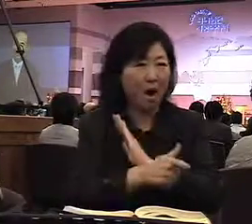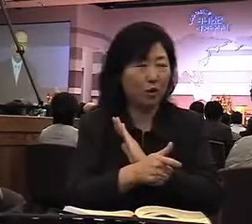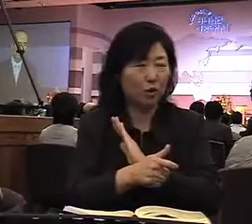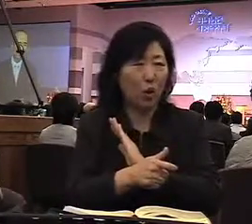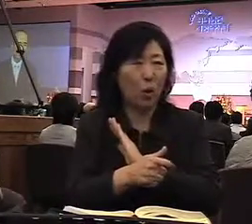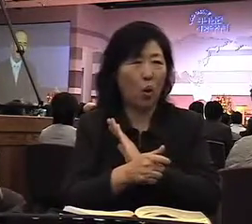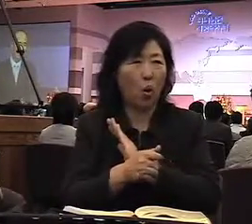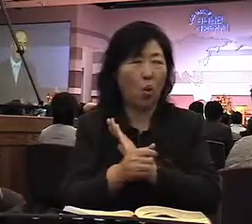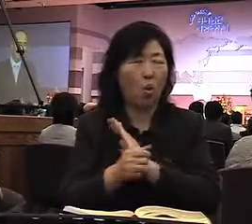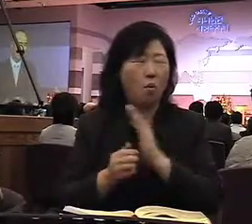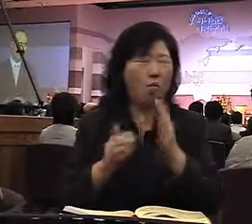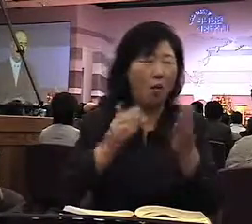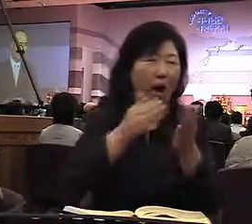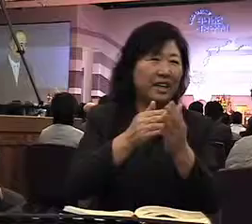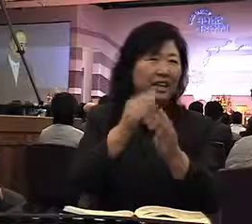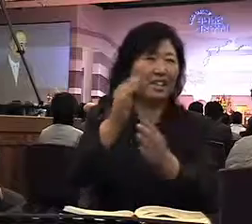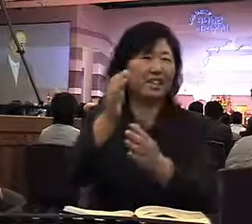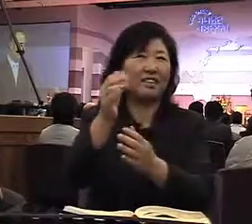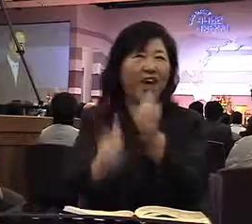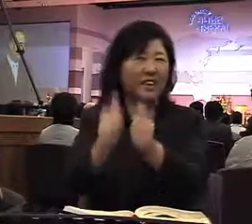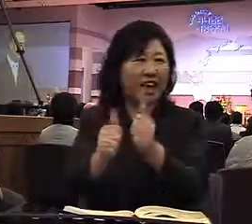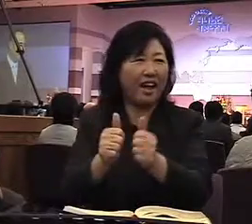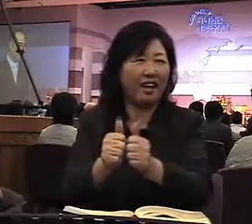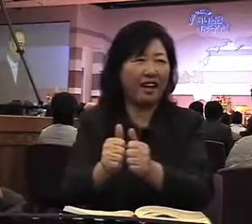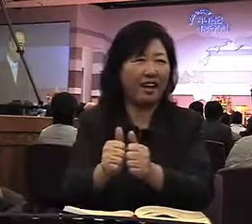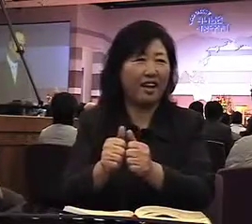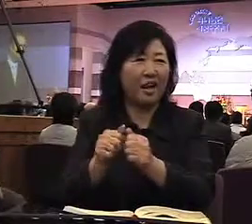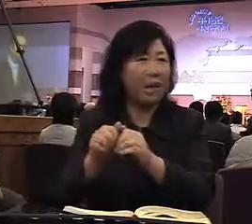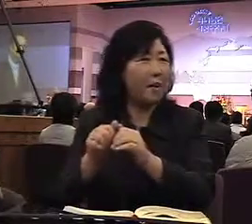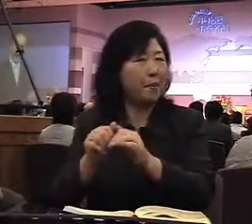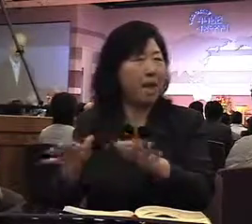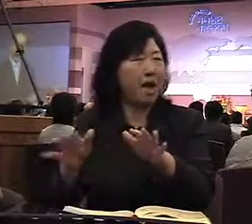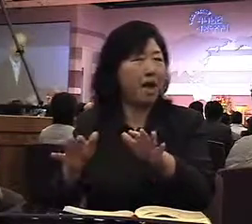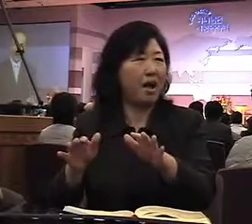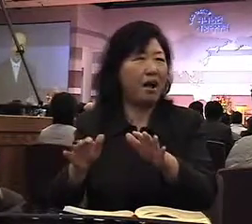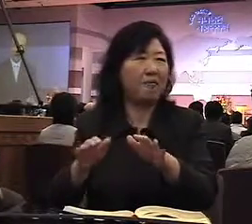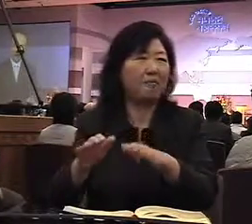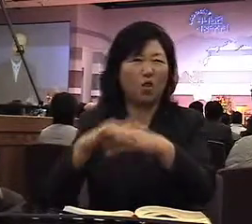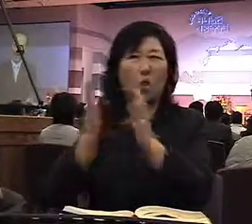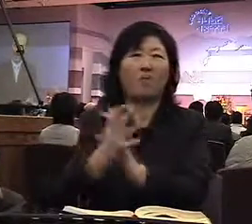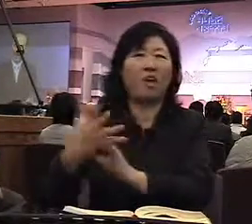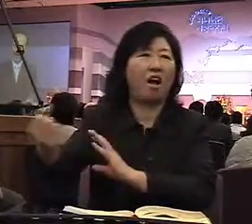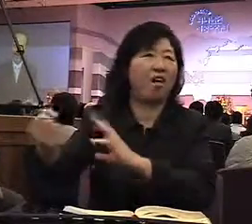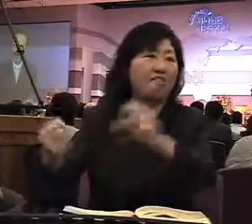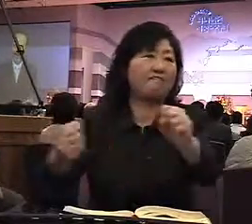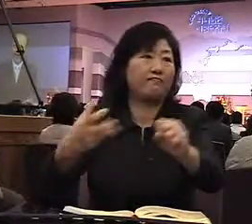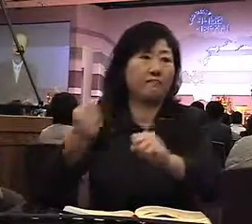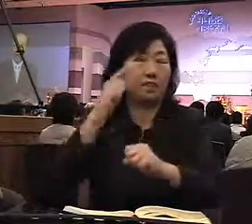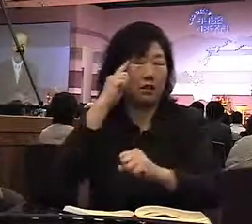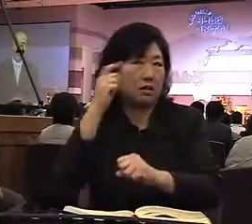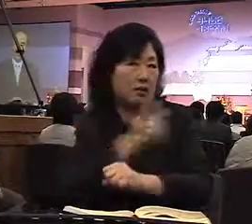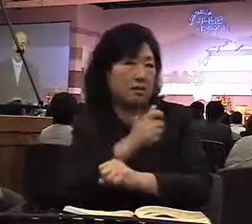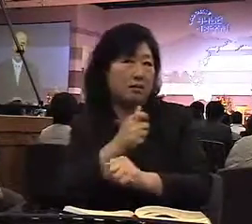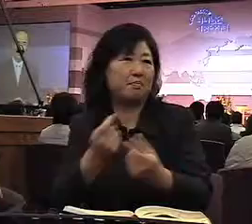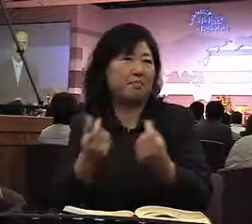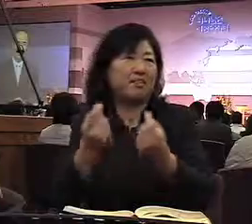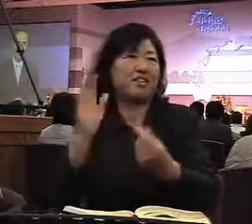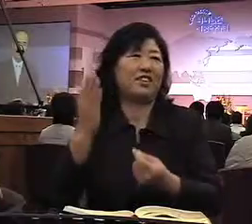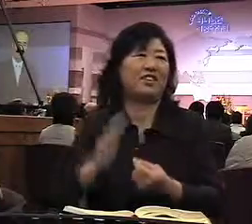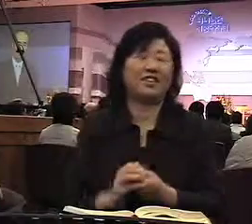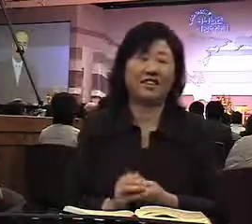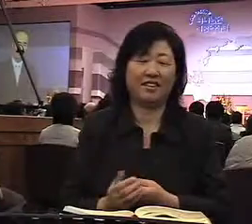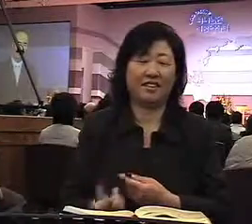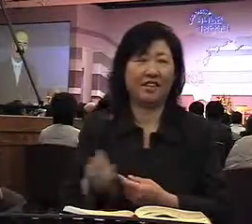그리고 무한 경쟁, 그리고 해체주의가 아주 판을 치고 있는 세상에 아주 눈치가 빨라야 됩니다. 근데